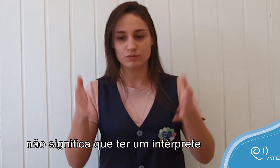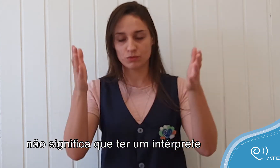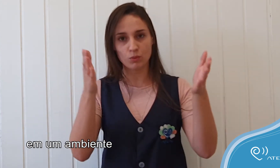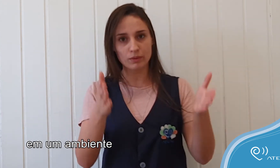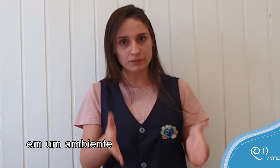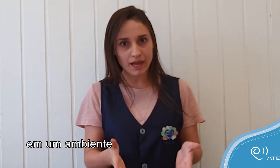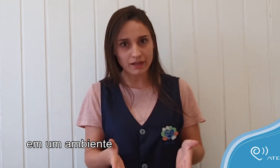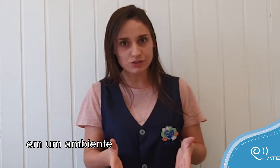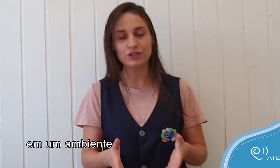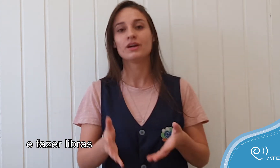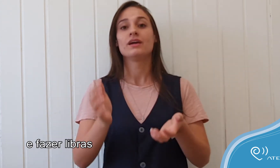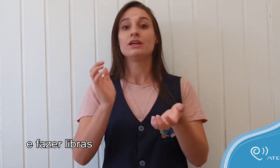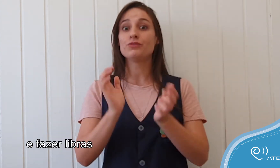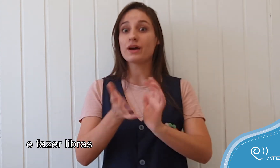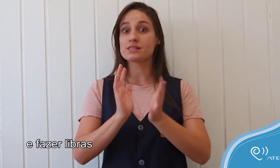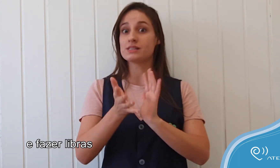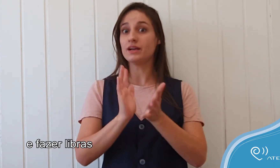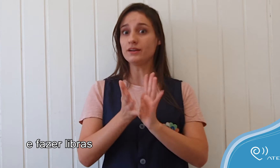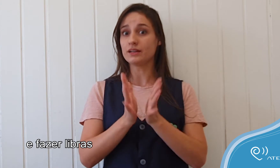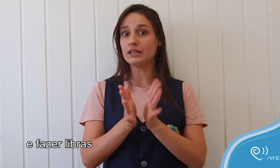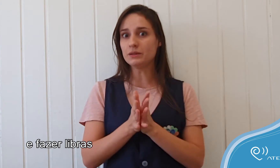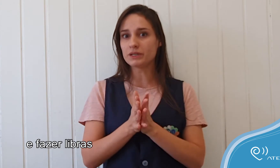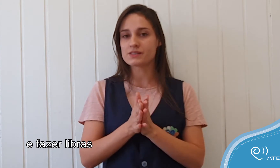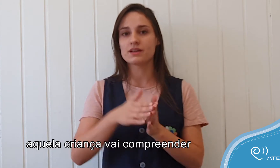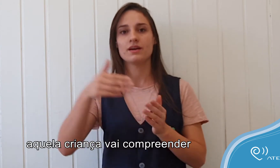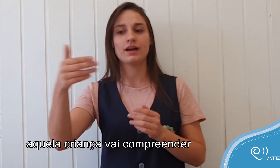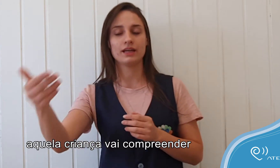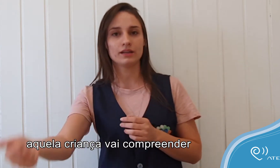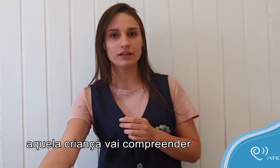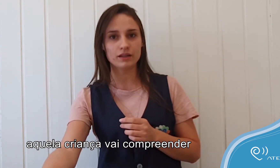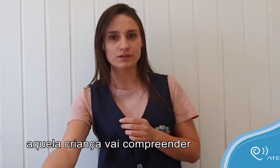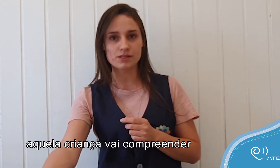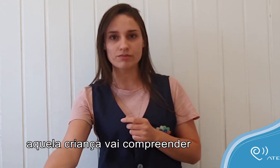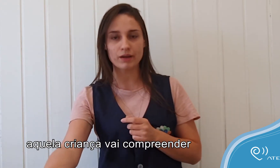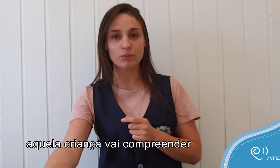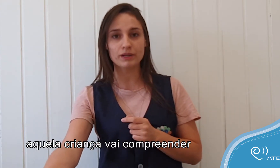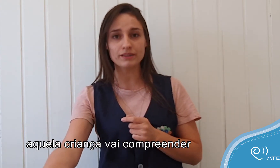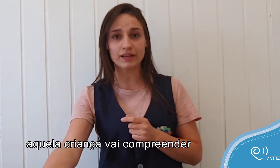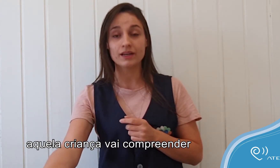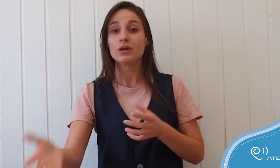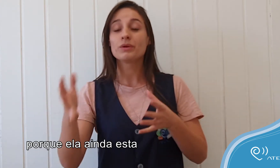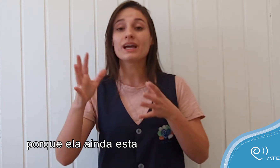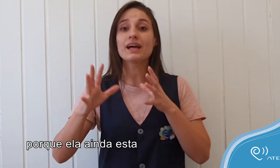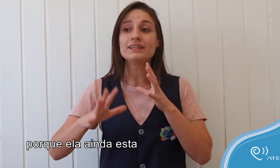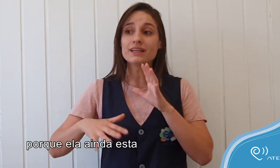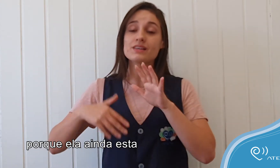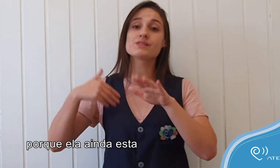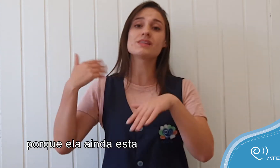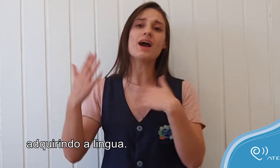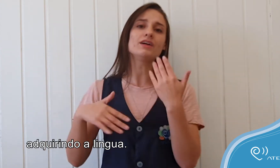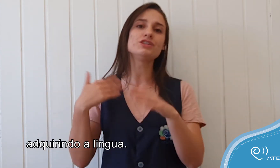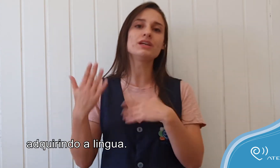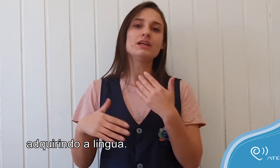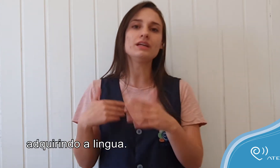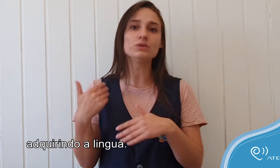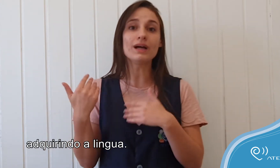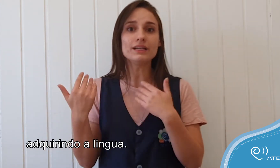num ambiente e fazer Libras, aquela criança vai compreender, porque ela ainda está adquirindo a